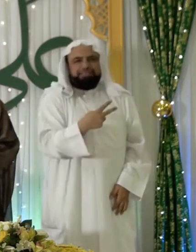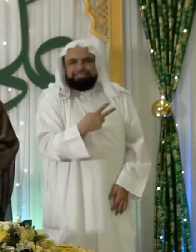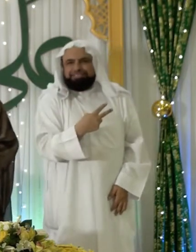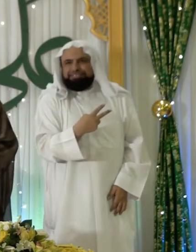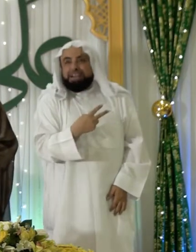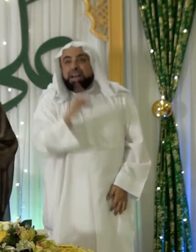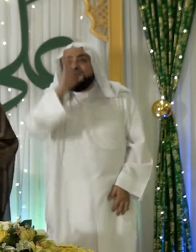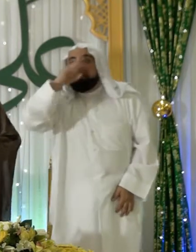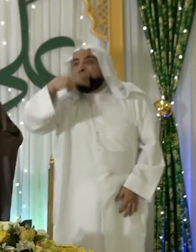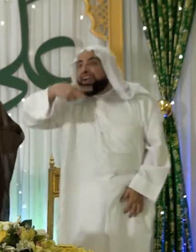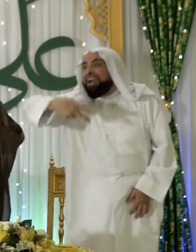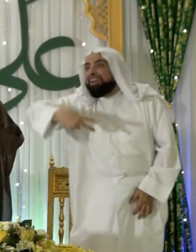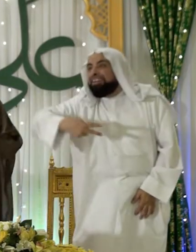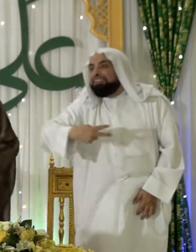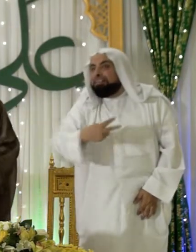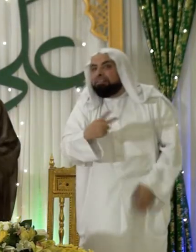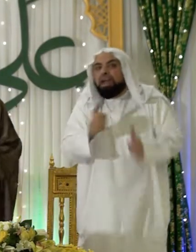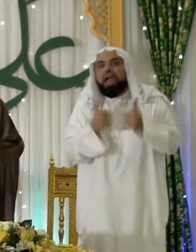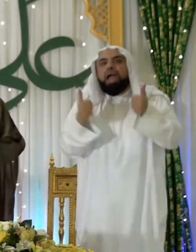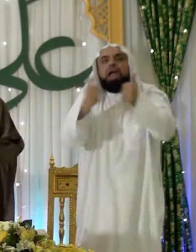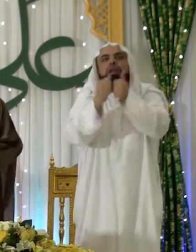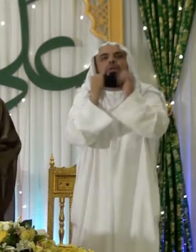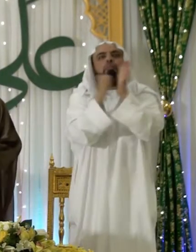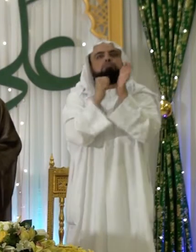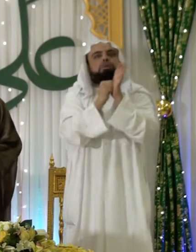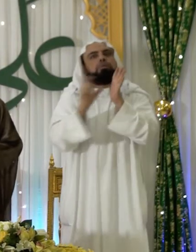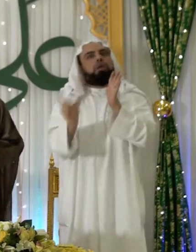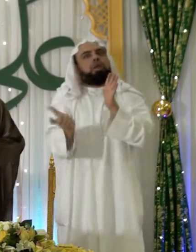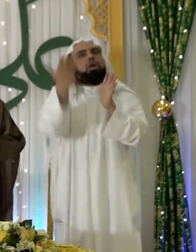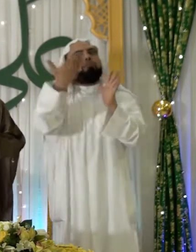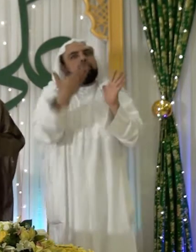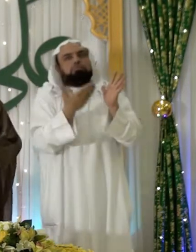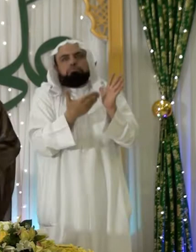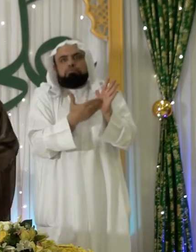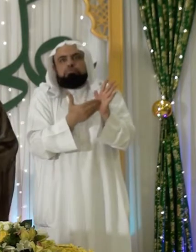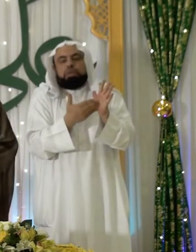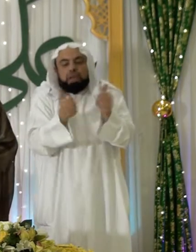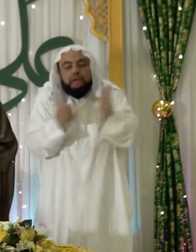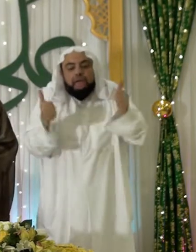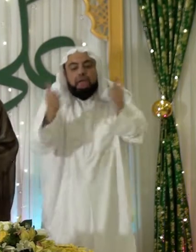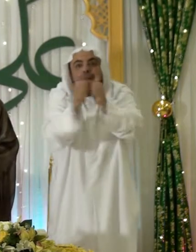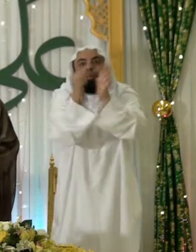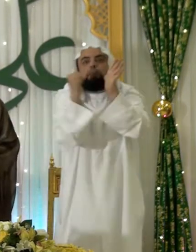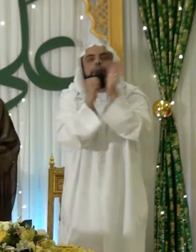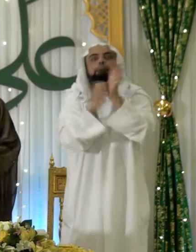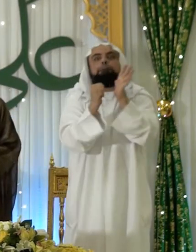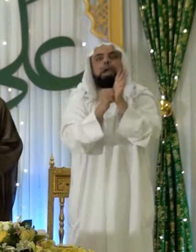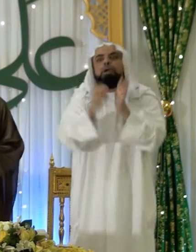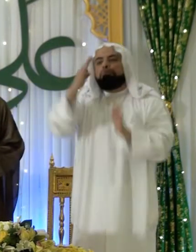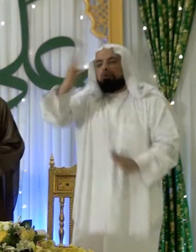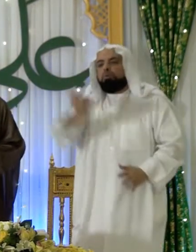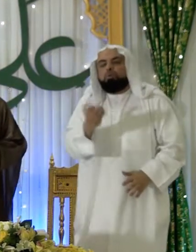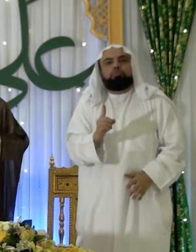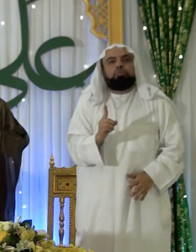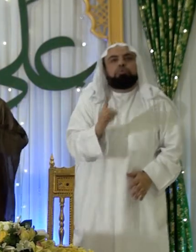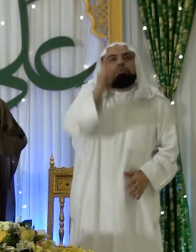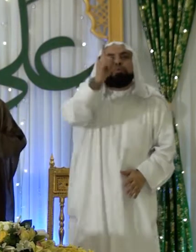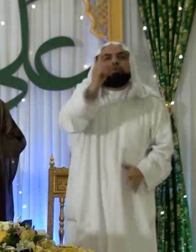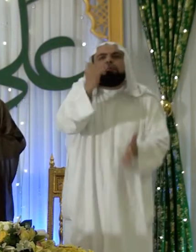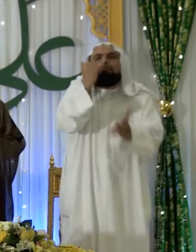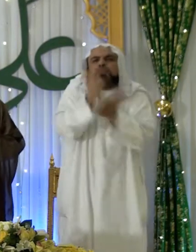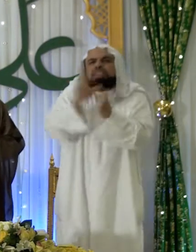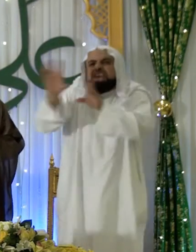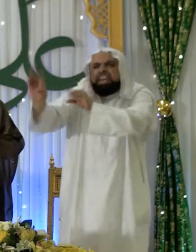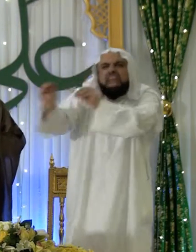وعلي من أهل بيت النبوة، من أهل بيت رسول الله، كما كان